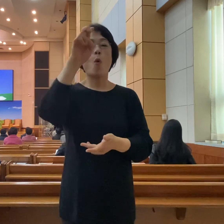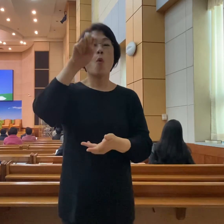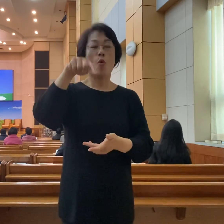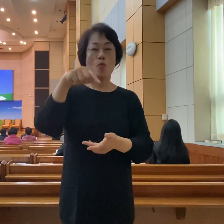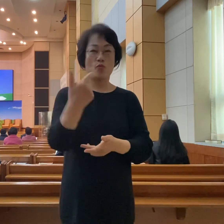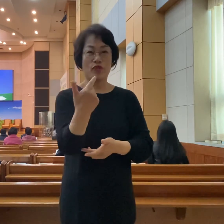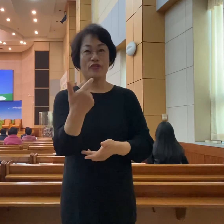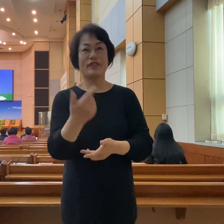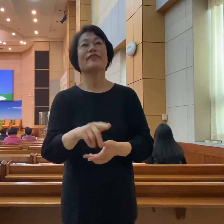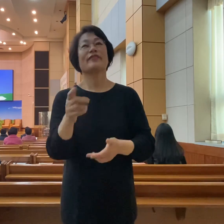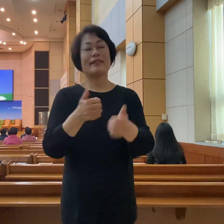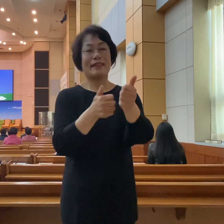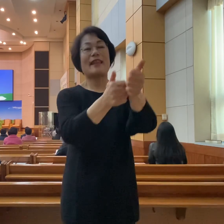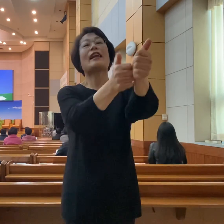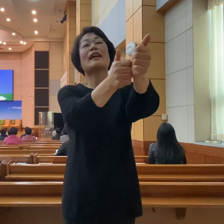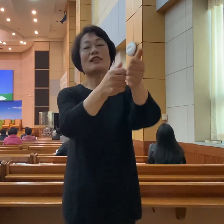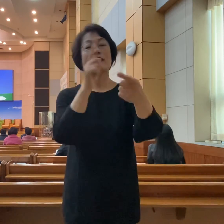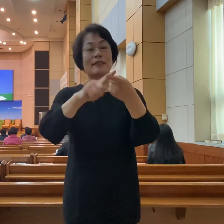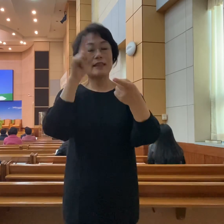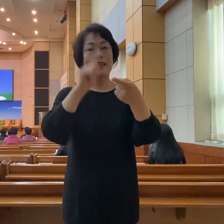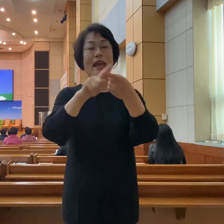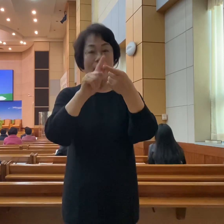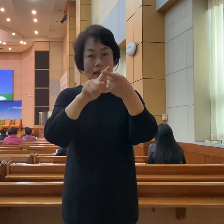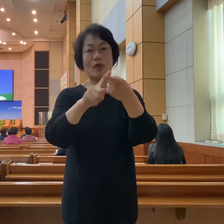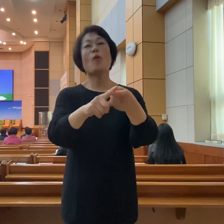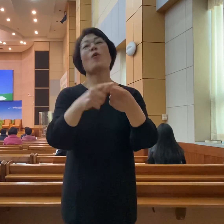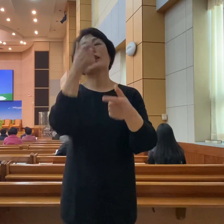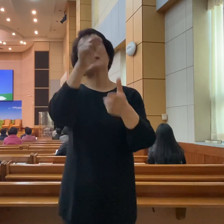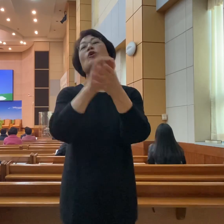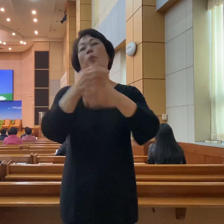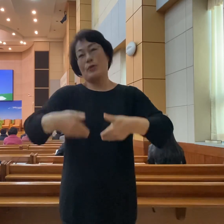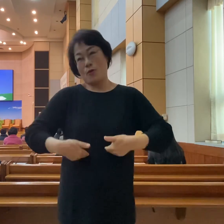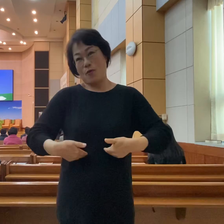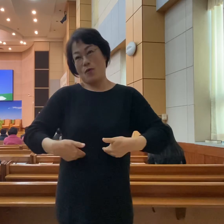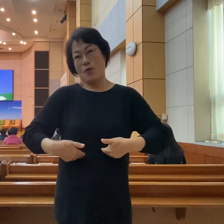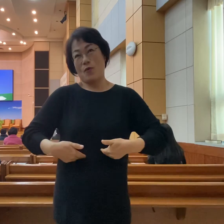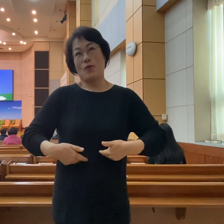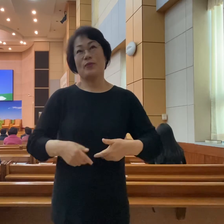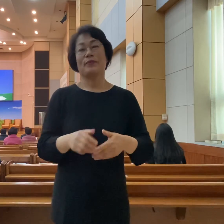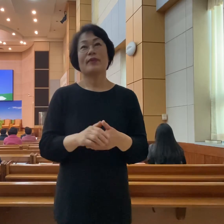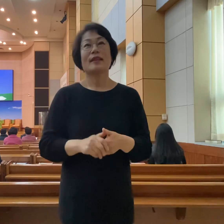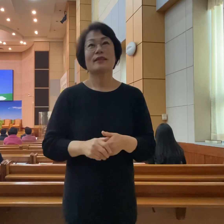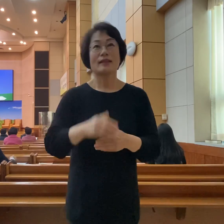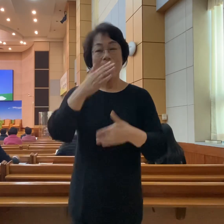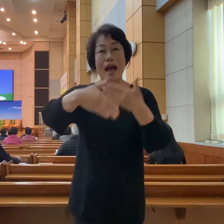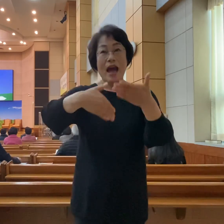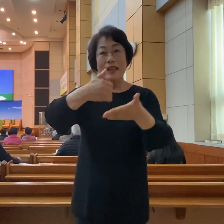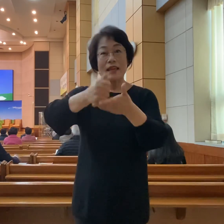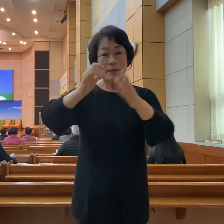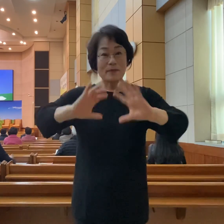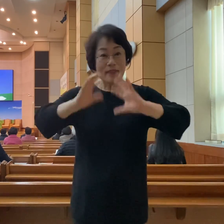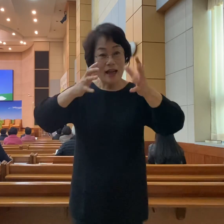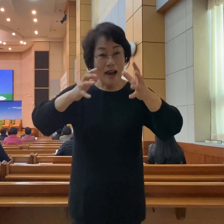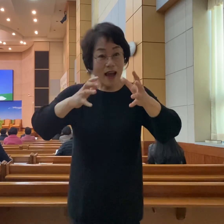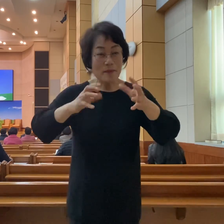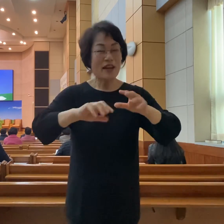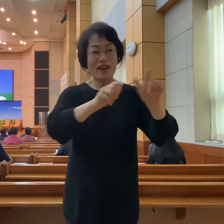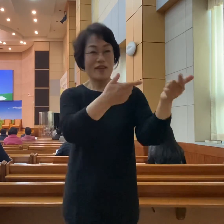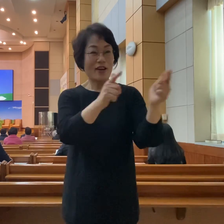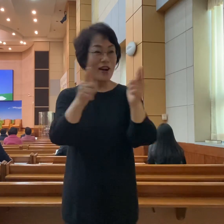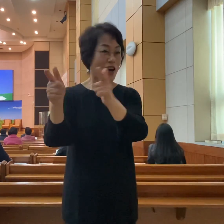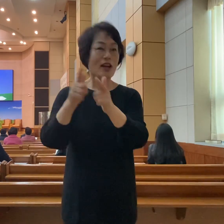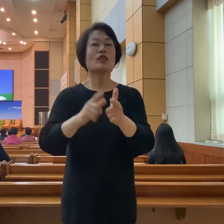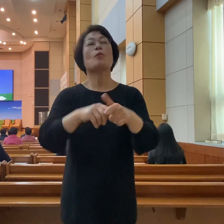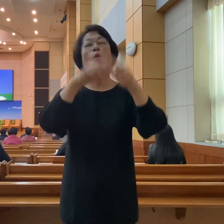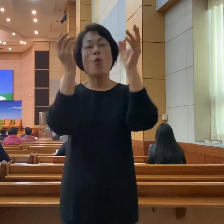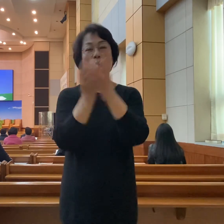우리가 기도하는 것이죠. 그래서 하나님의 나라, 하나님의 이름, 하나님의 뜻, 하나님의 영광 이 모든